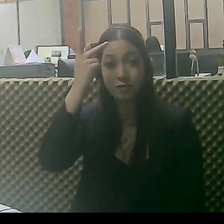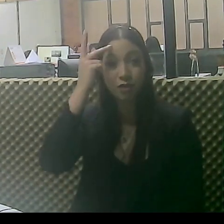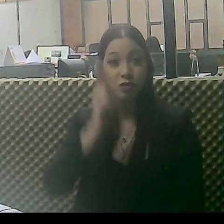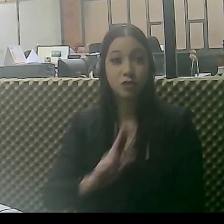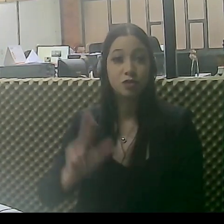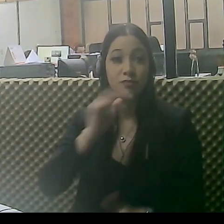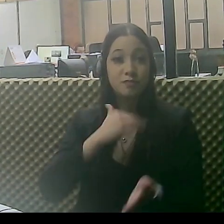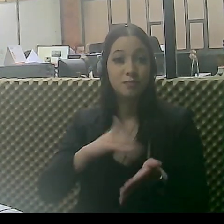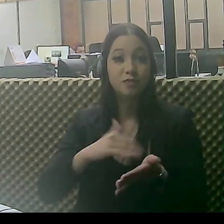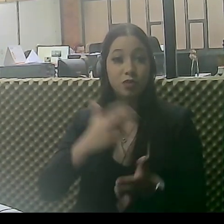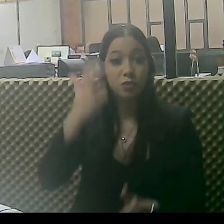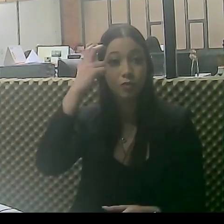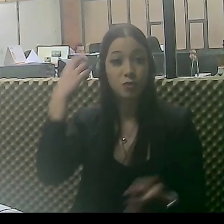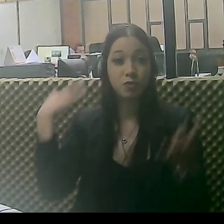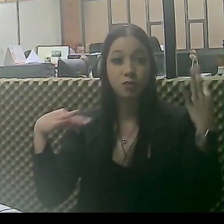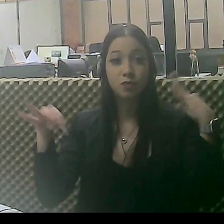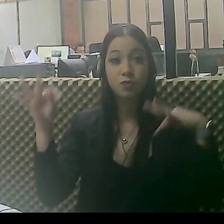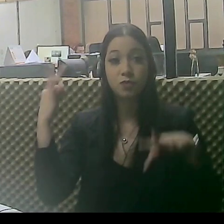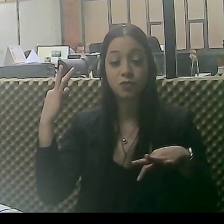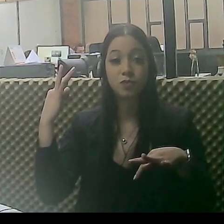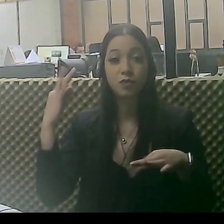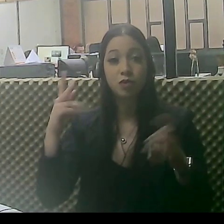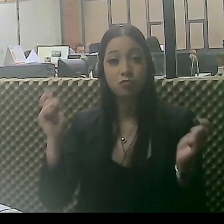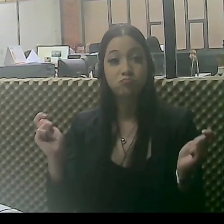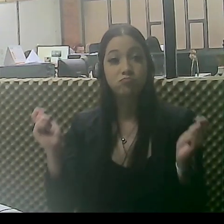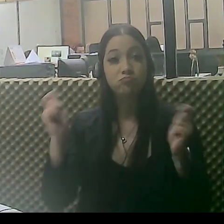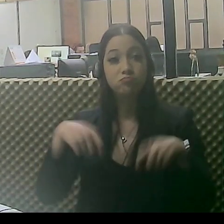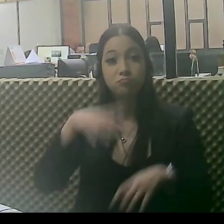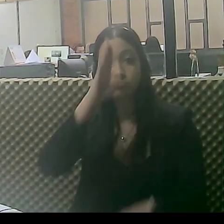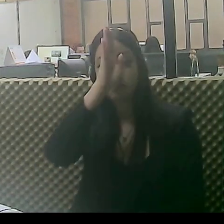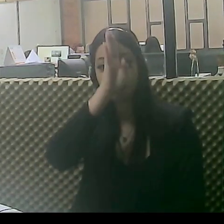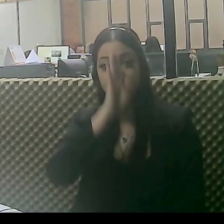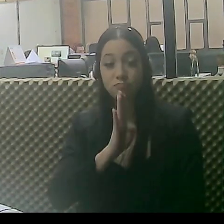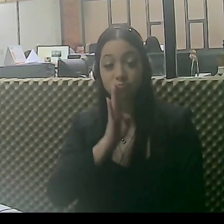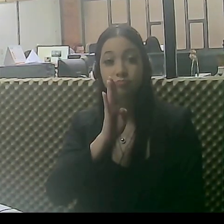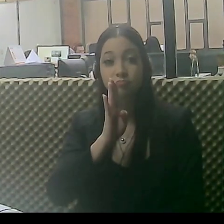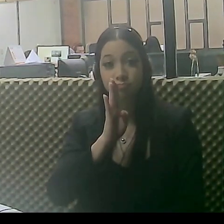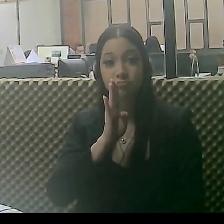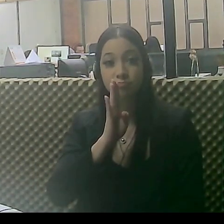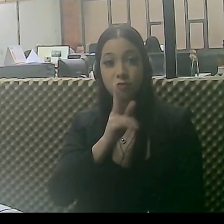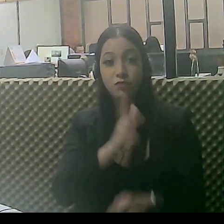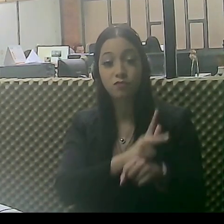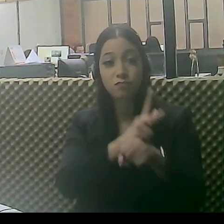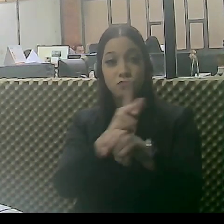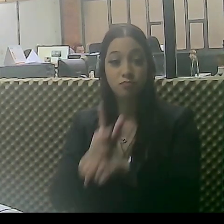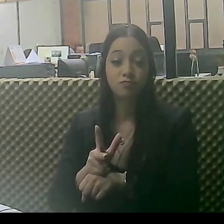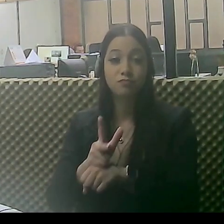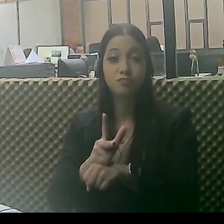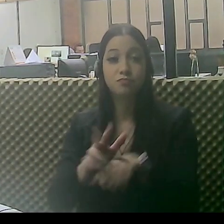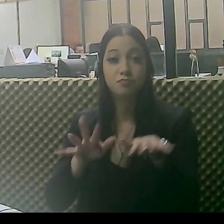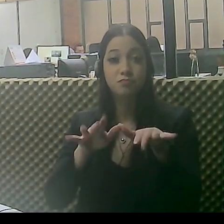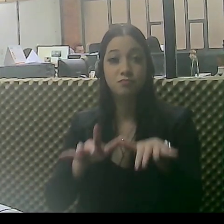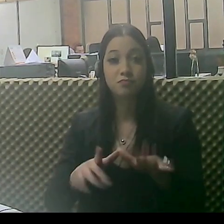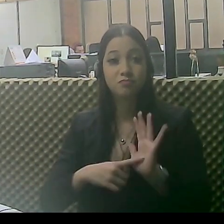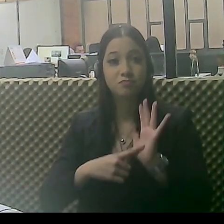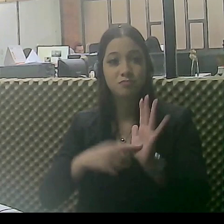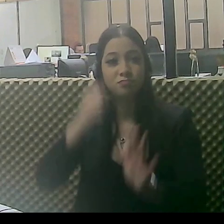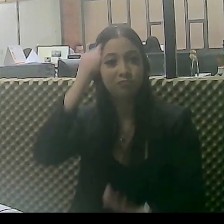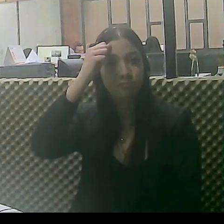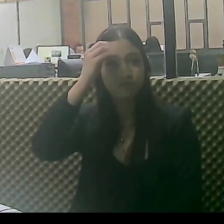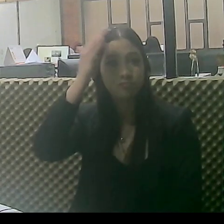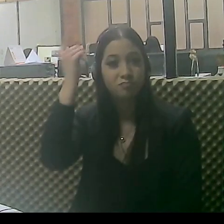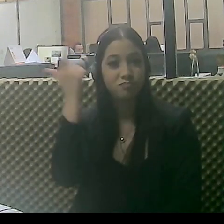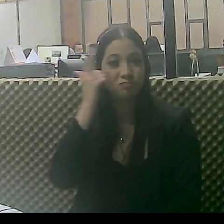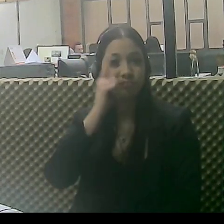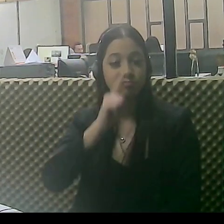Secretaria Municipal de Cultura e Turismo para capacitação gratuita e produção de audiovisual, já exibem o conhecimento